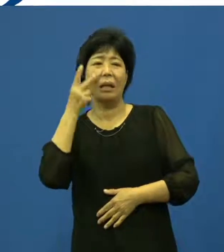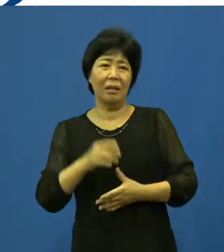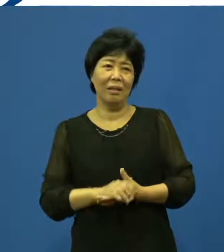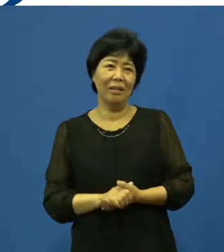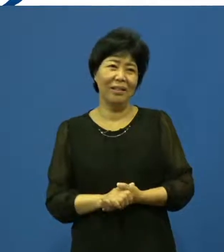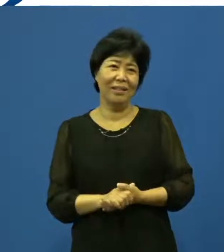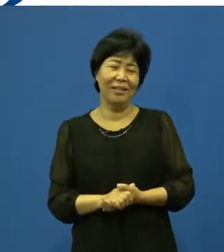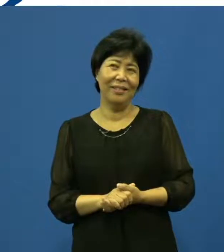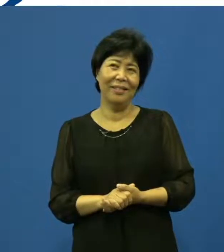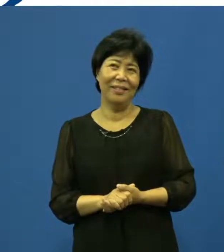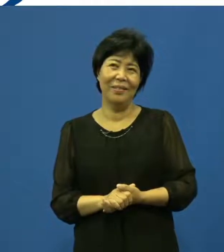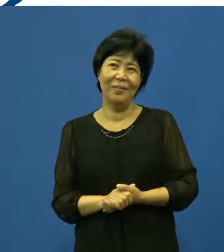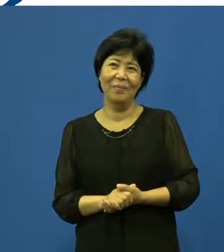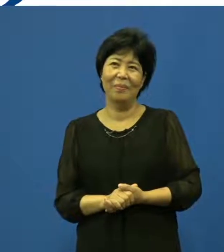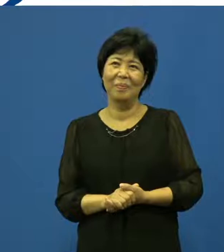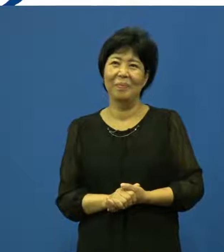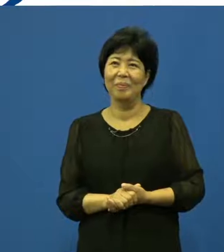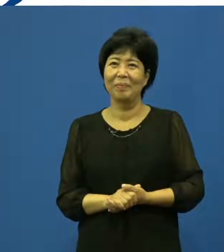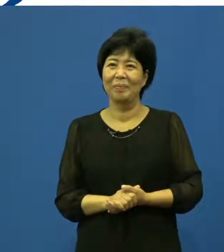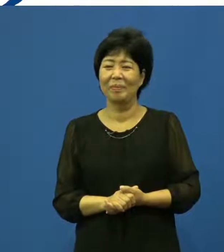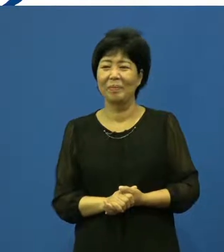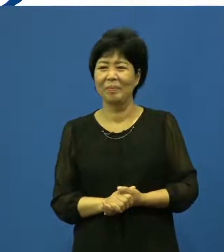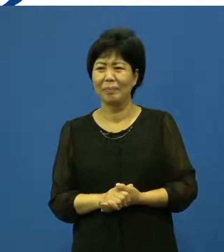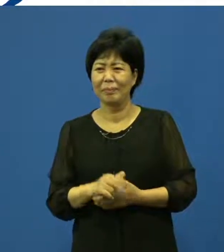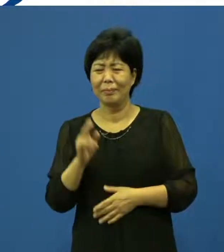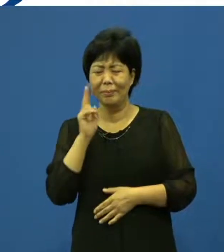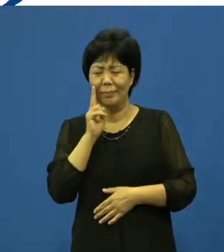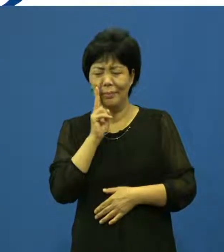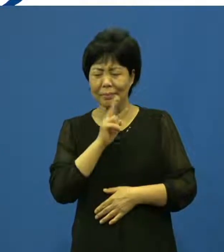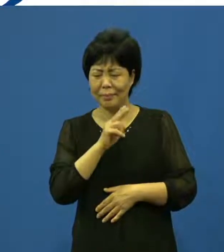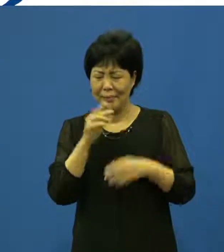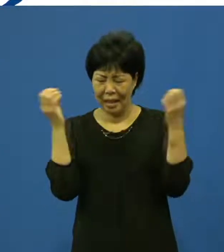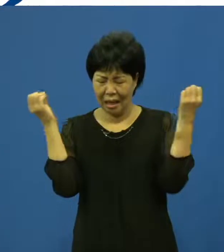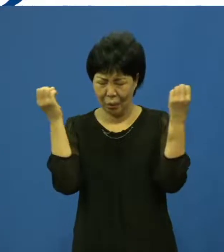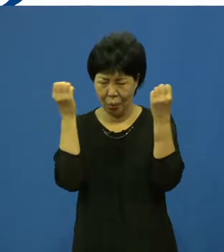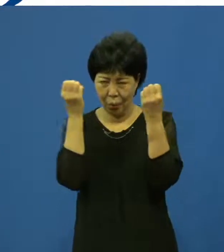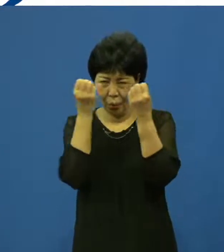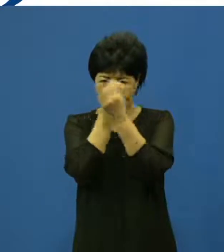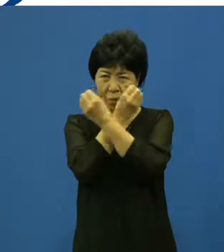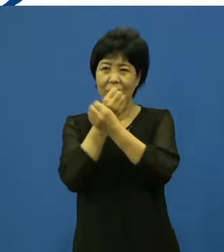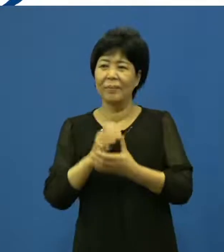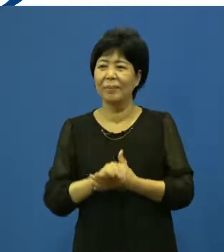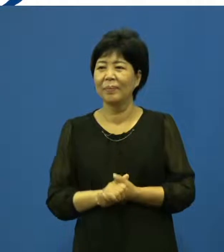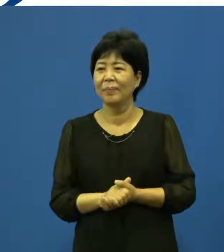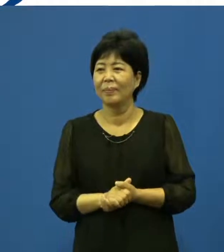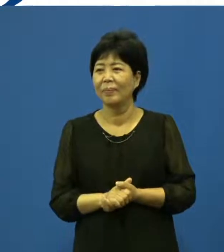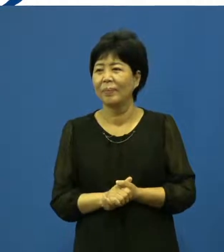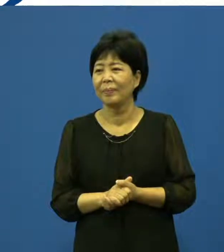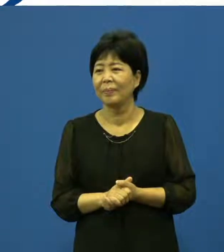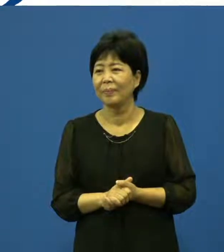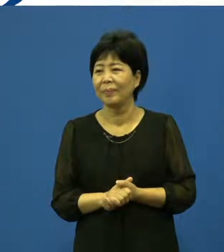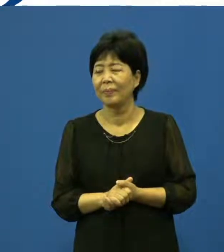나에게 있다고 여기는 것입니다. 그것은 심각한 오해입니다. 심각한 오해예요.